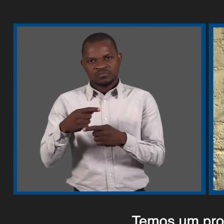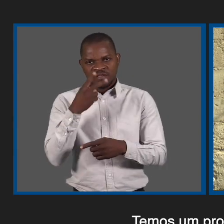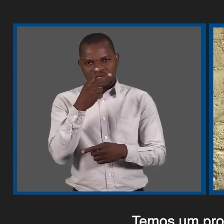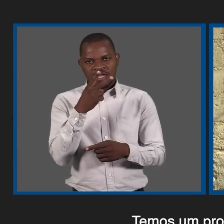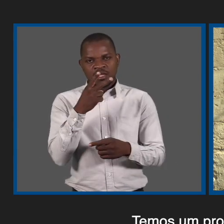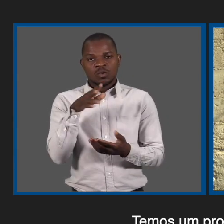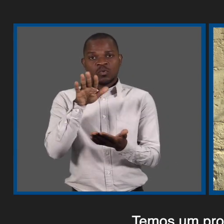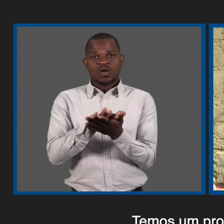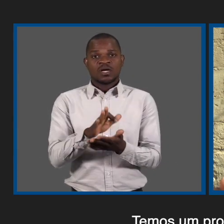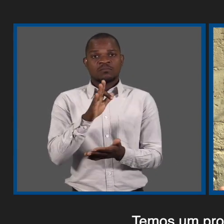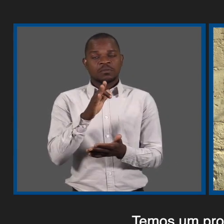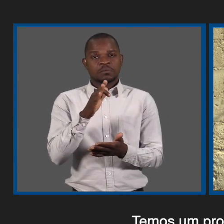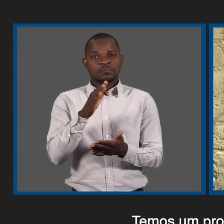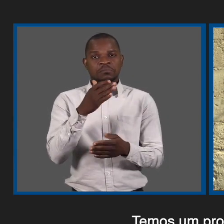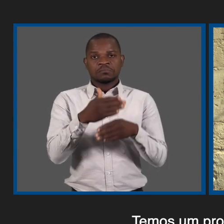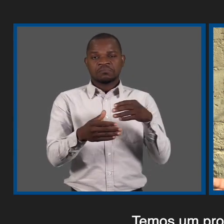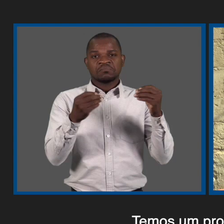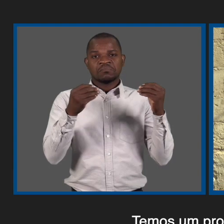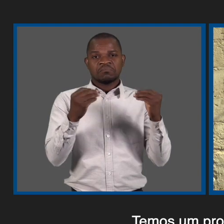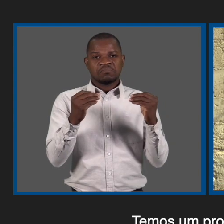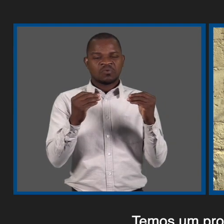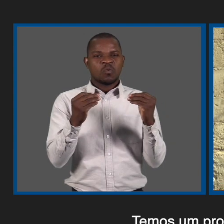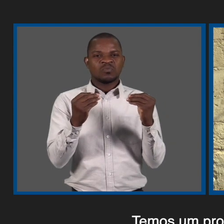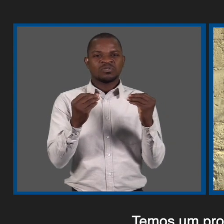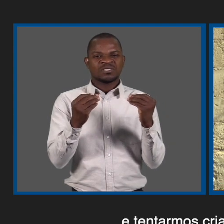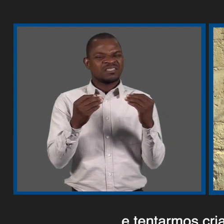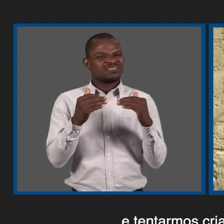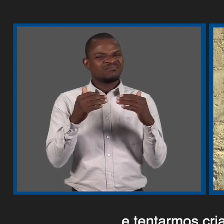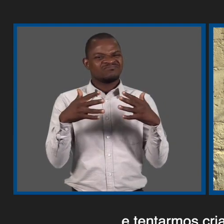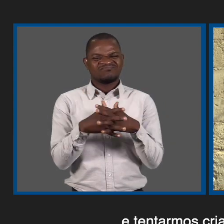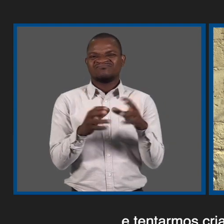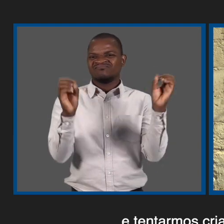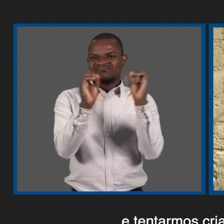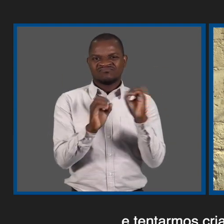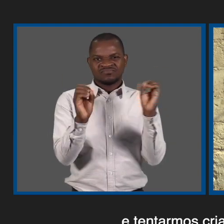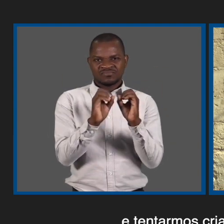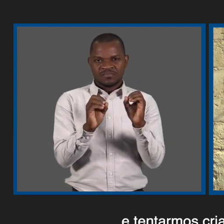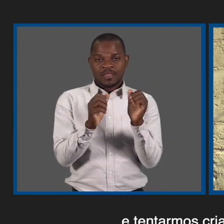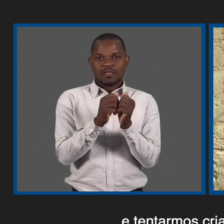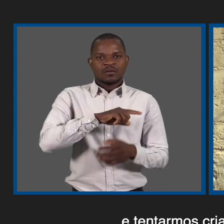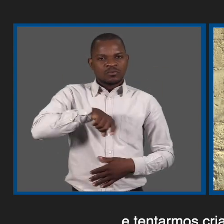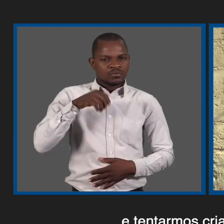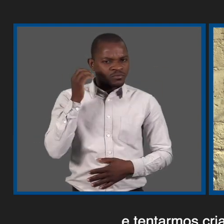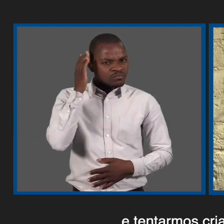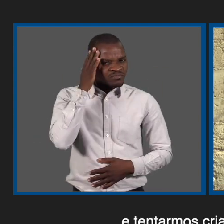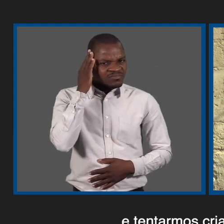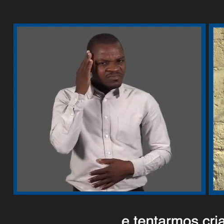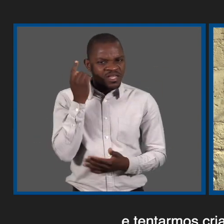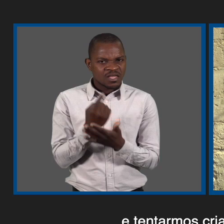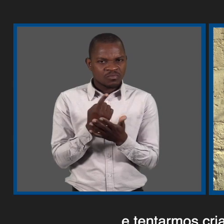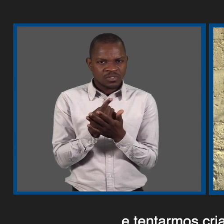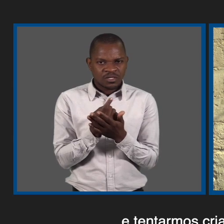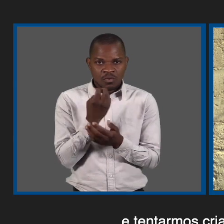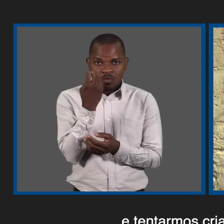de refazer a casa de banho, conforme estão a ver. Está de qualquer maneira. E talvez tentarmos fazer, criarmos